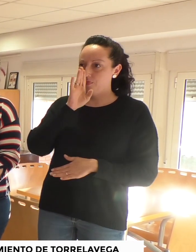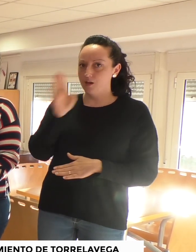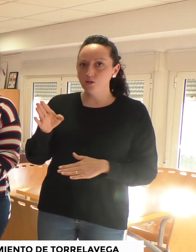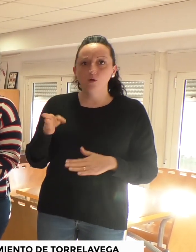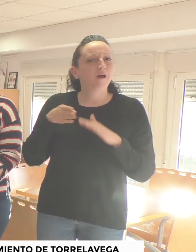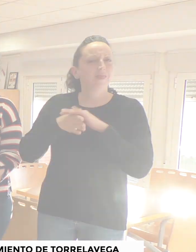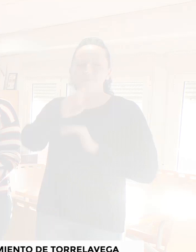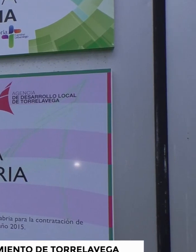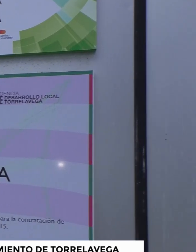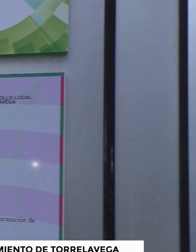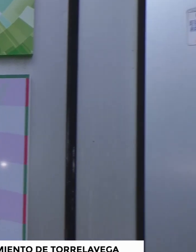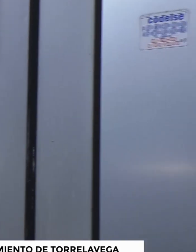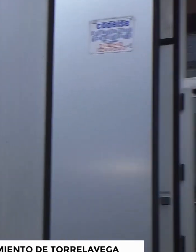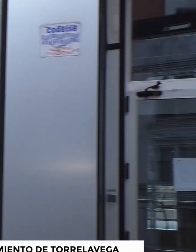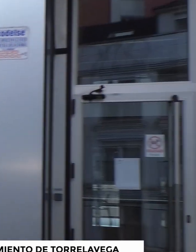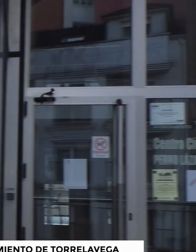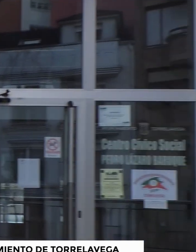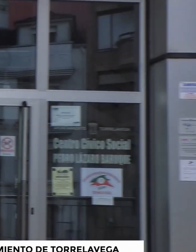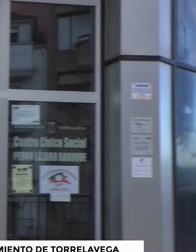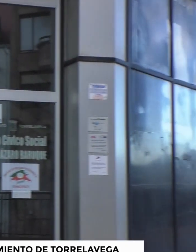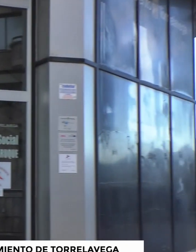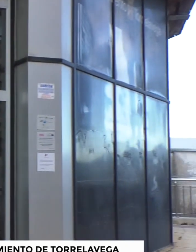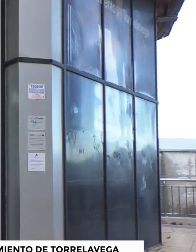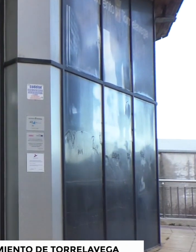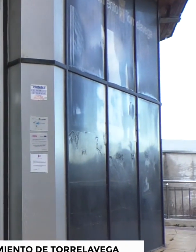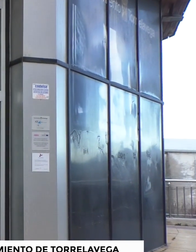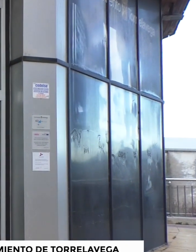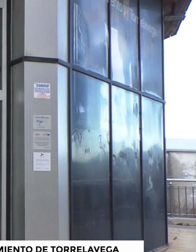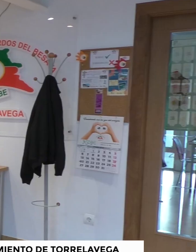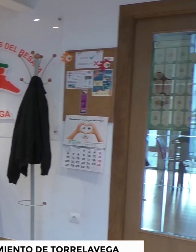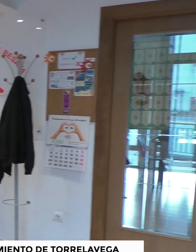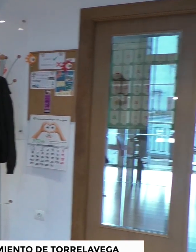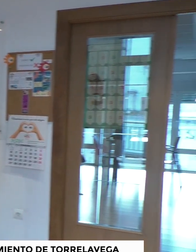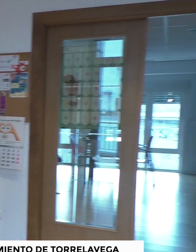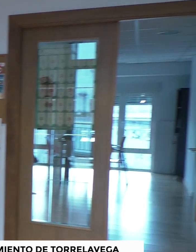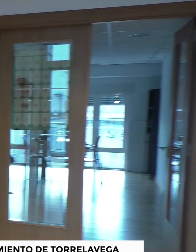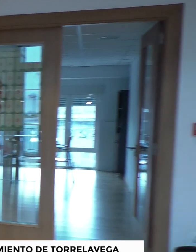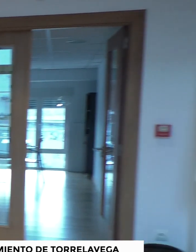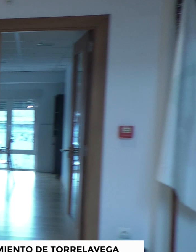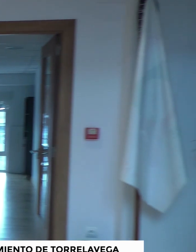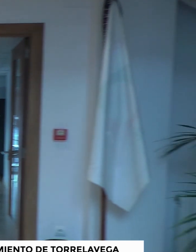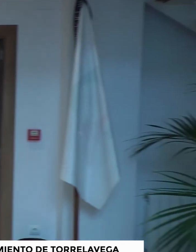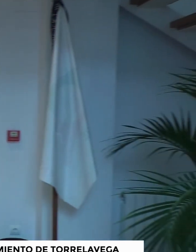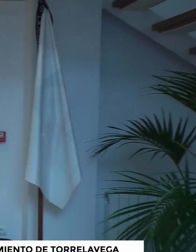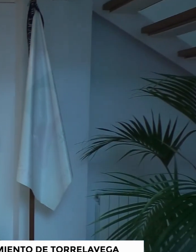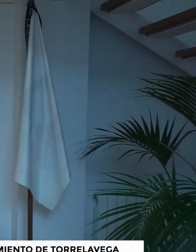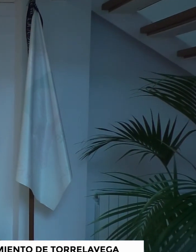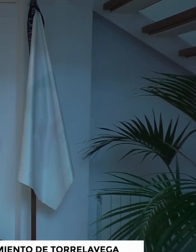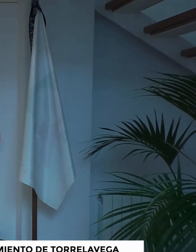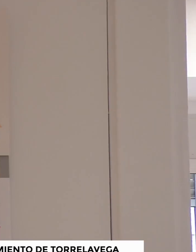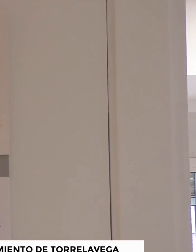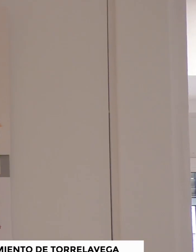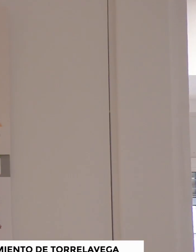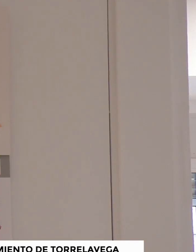de accesibilidad. Muy necesario porque donde estábamos en el mercado de ganados eran 12 metros cuadrados y muy